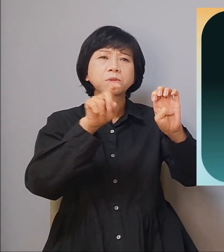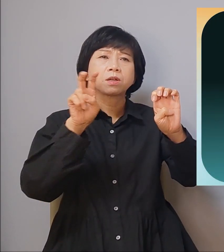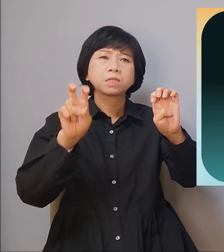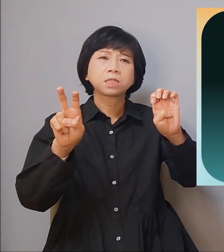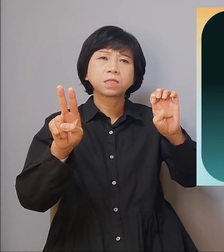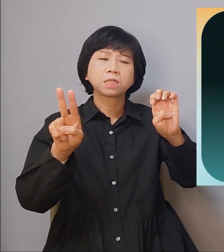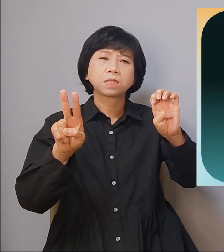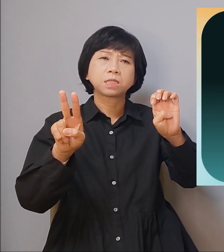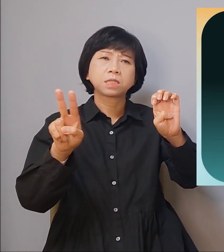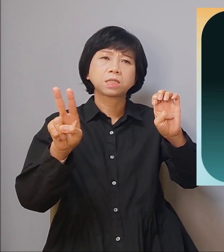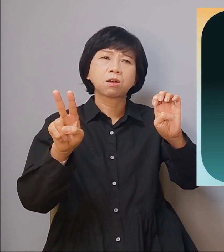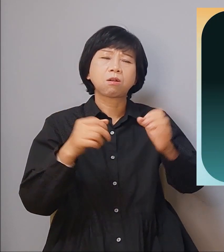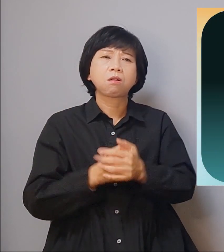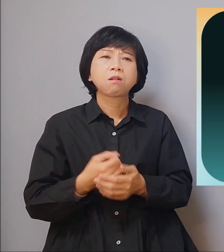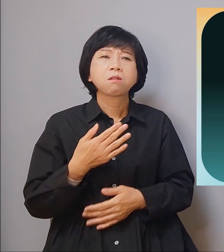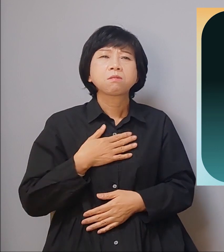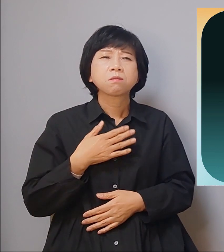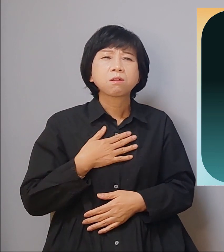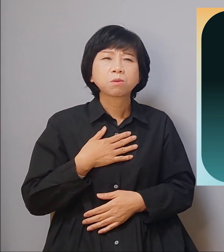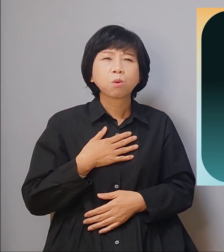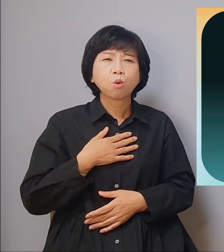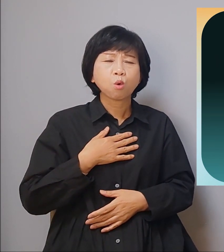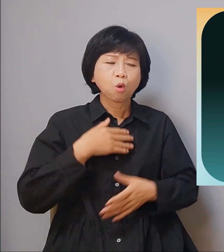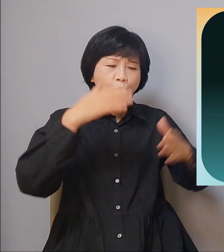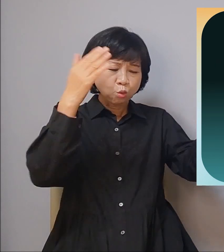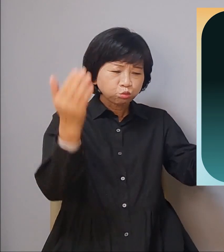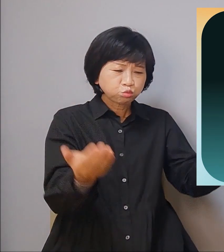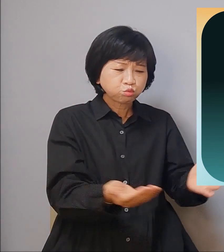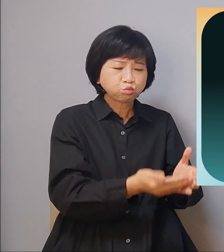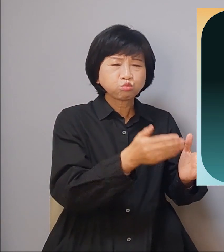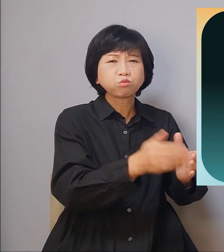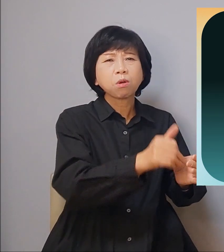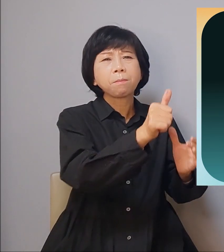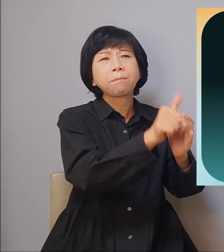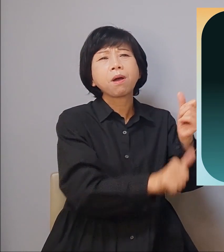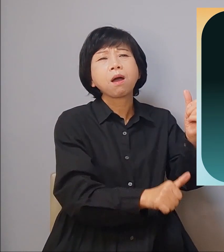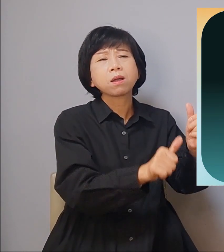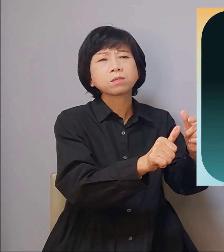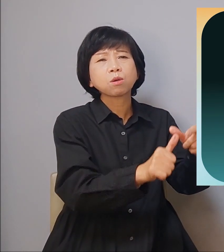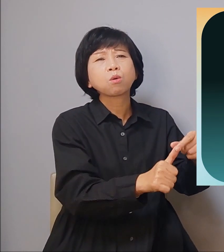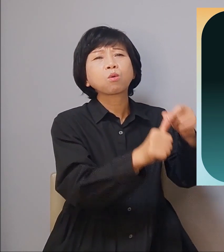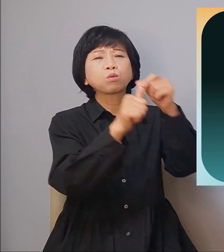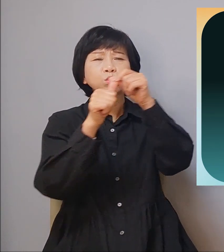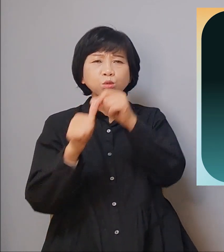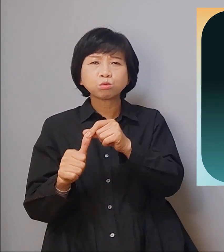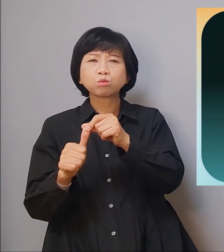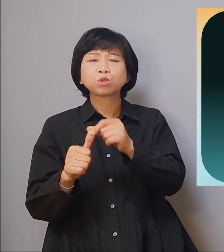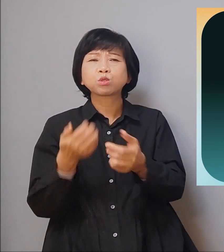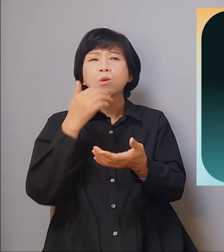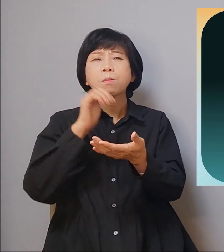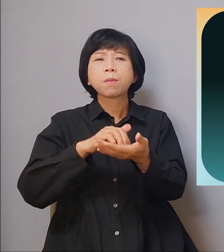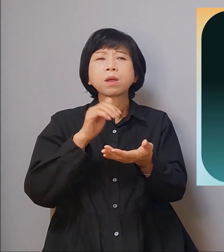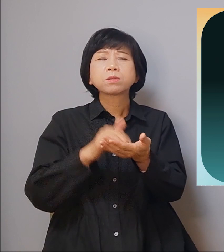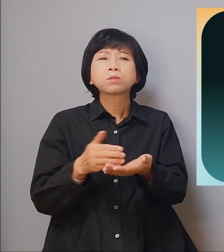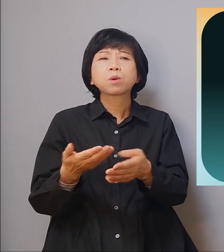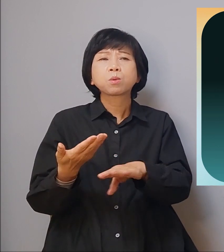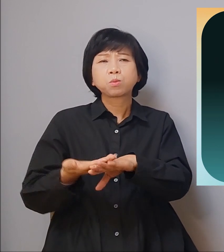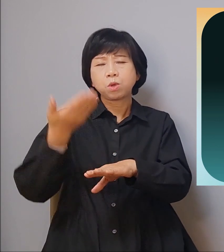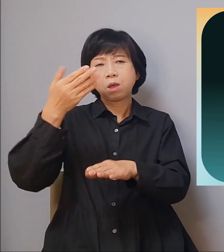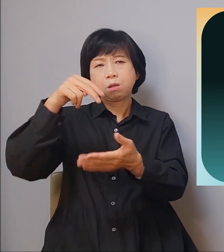말씀에 나를 기가 막힐 웅덩이와 수렁에서 끌어올리시고 내 발을 반석 위에 두사 내 걸음을 견고하게